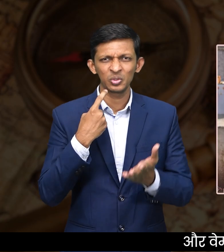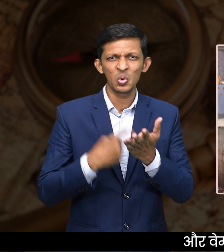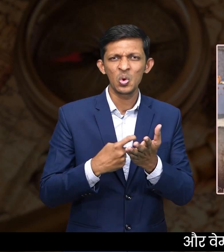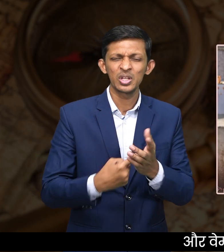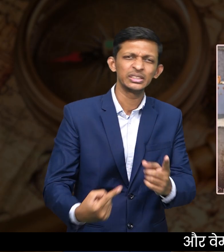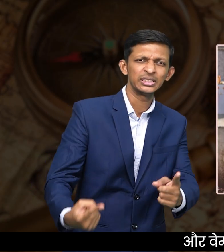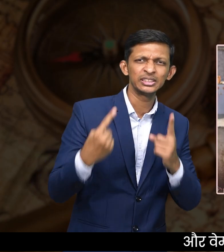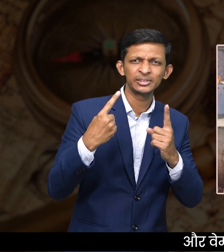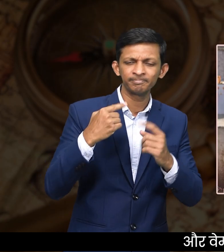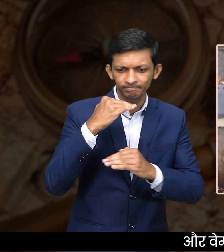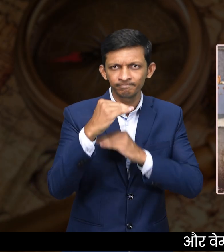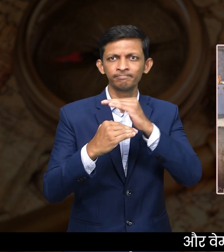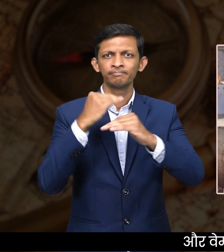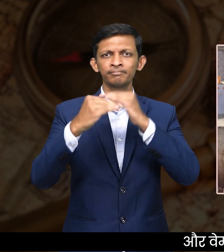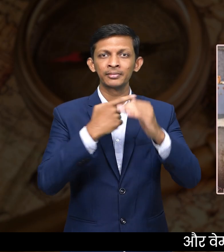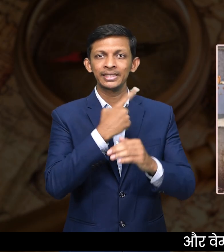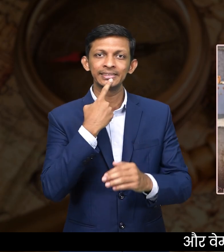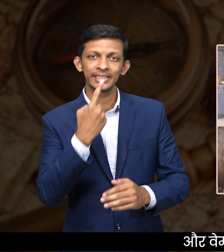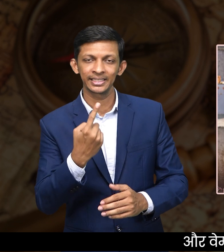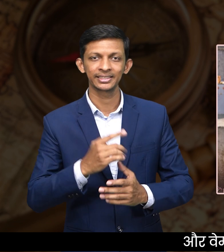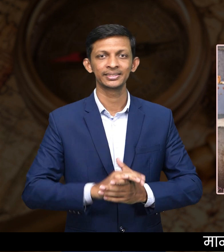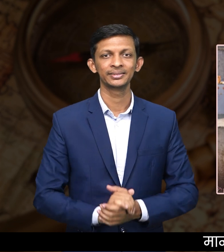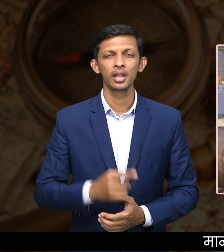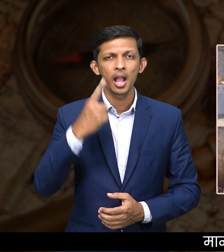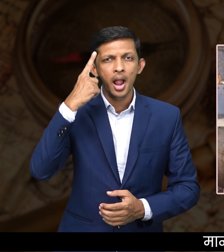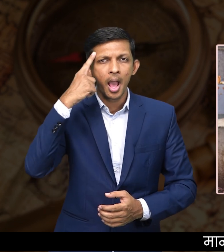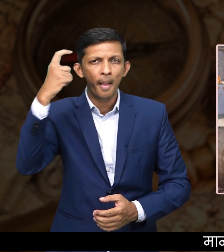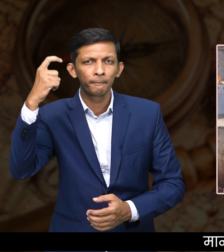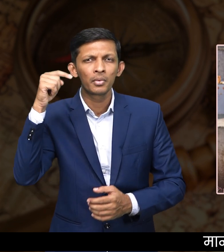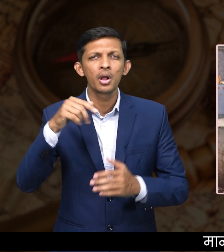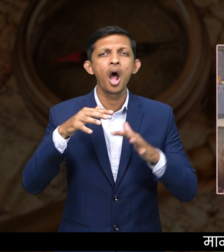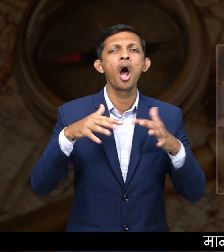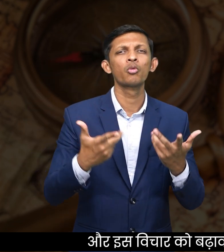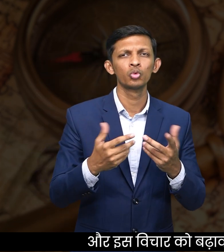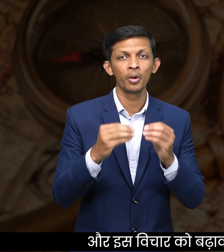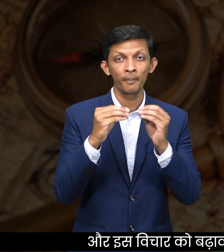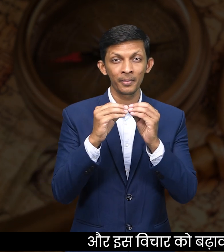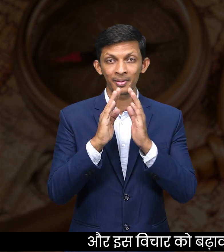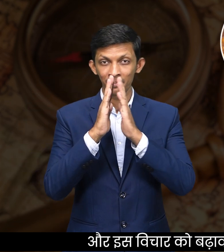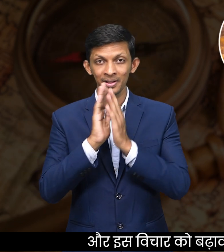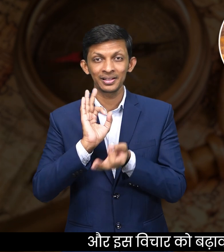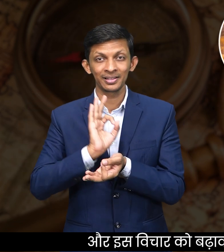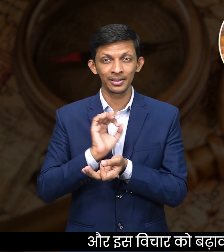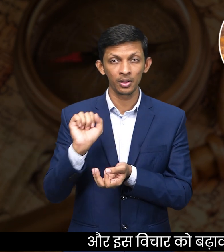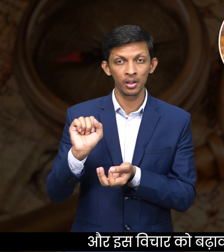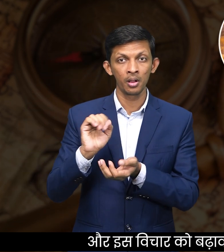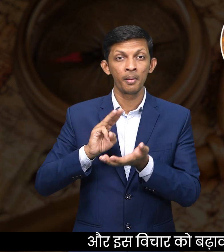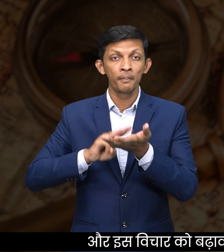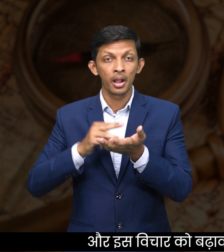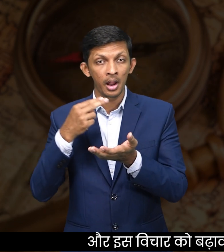और वेमन्ना जैसे विचारकों ने इन मान्यताओं को चुनौती दी और इस विचार को बढ़ावा दिया कि